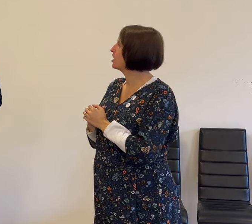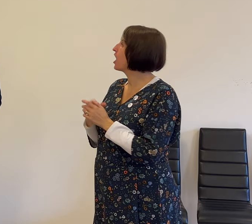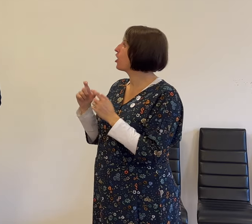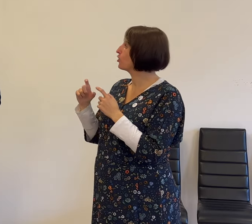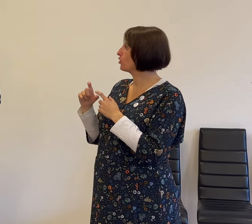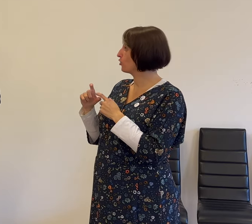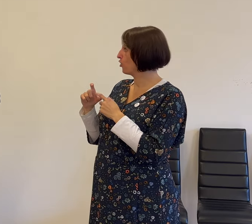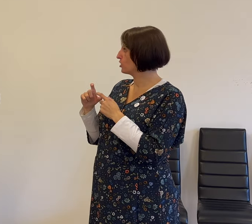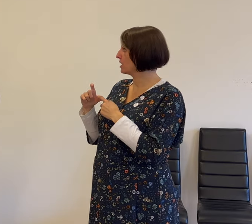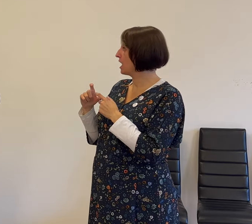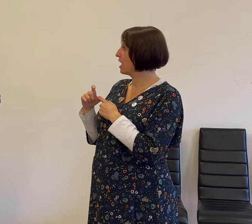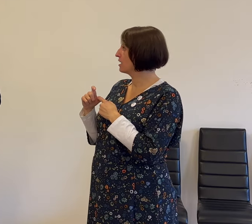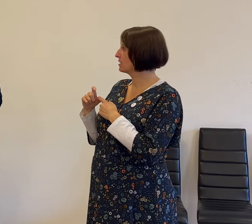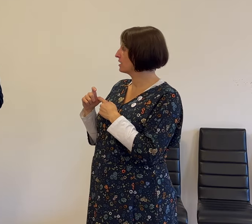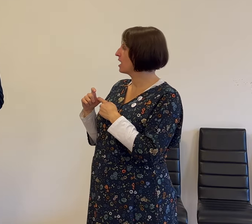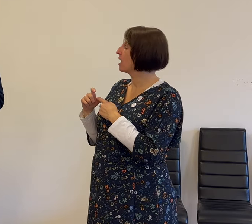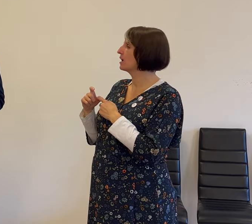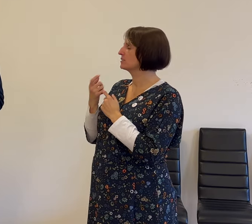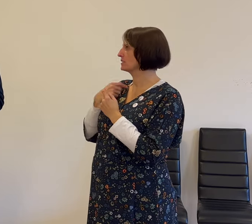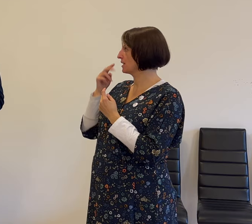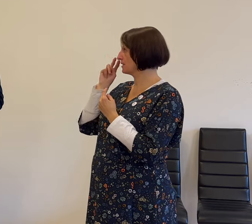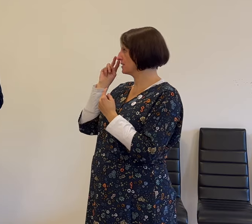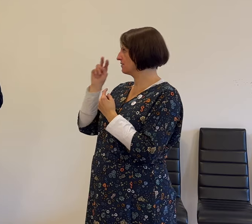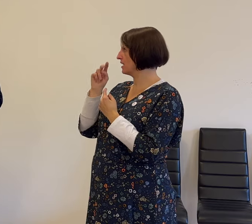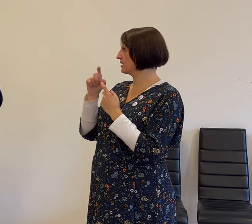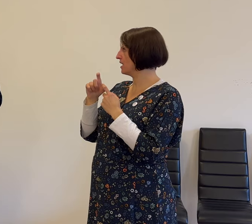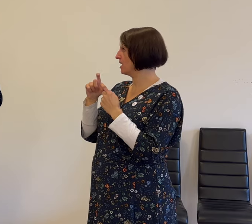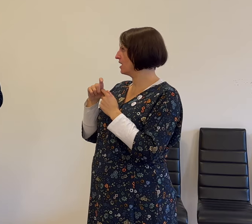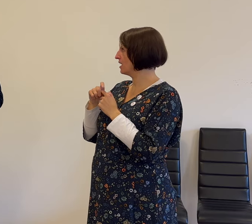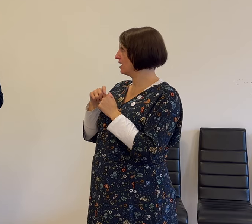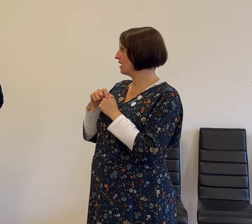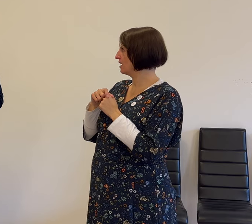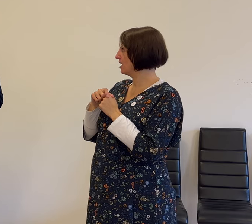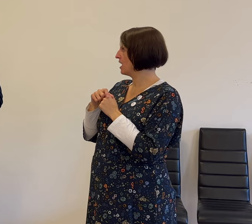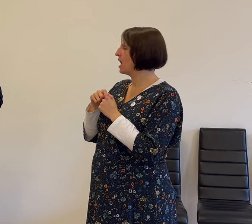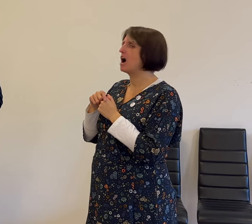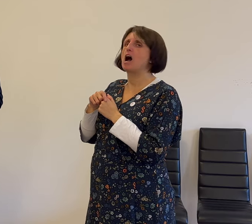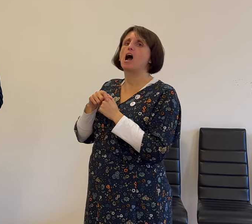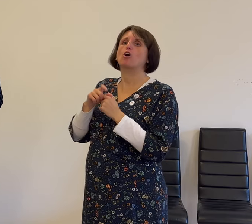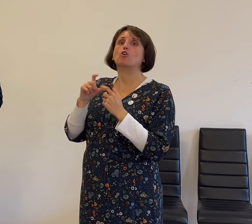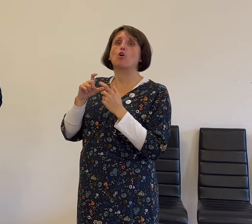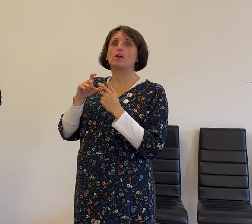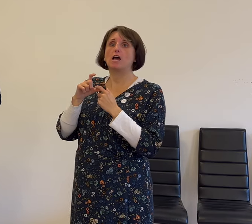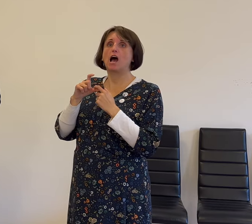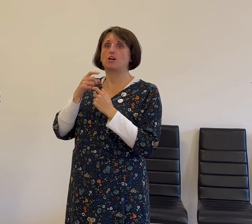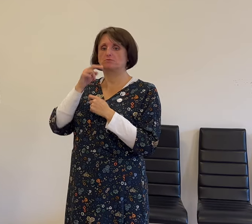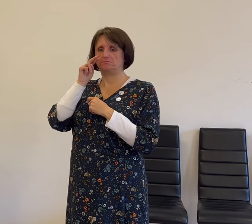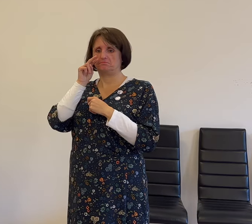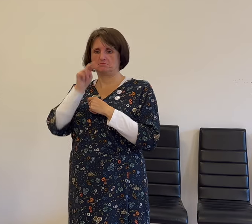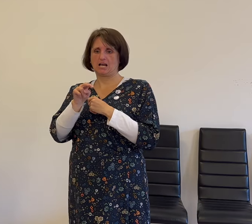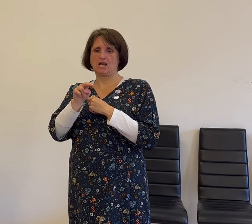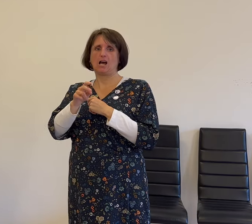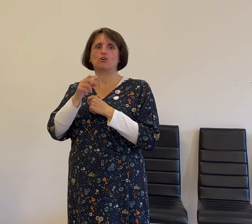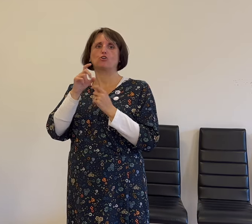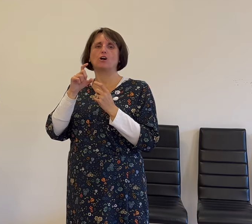Goliáš dívá na Davida. Tam je napsáno, že byl ryšavý. To je jaká barva?